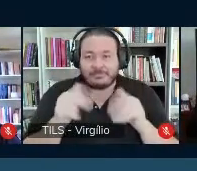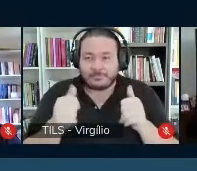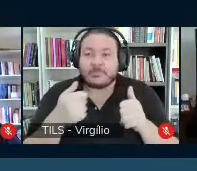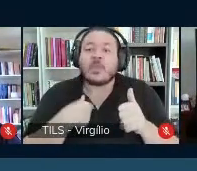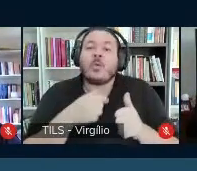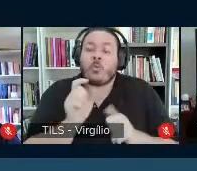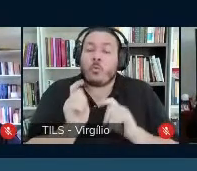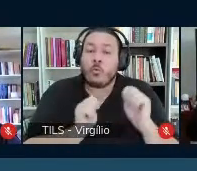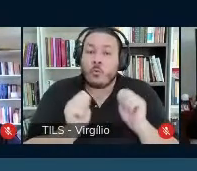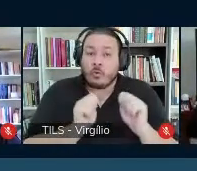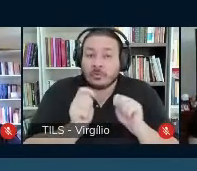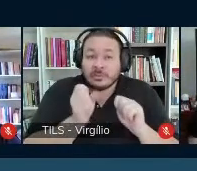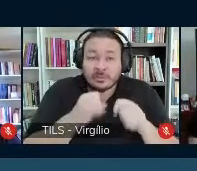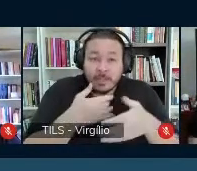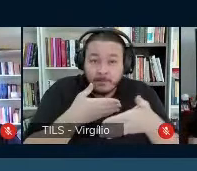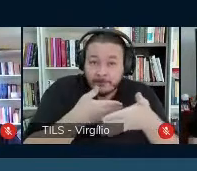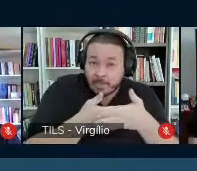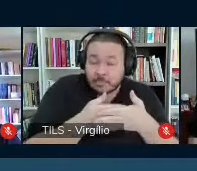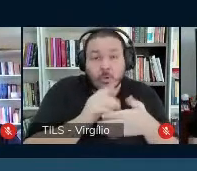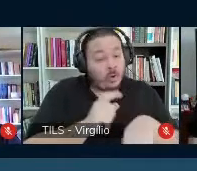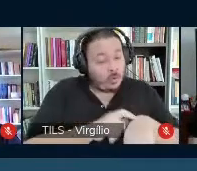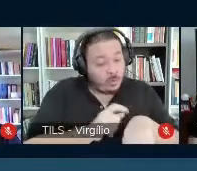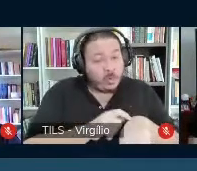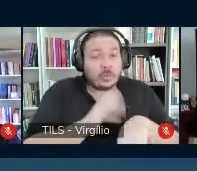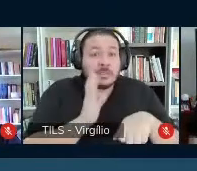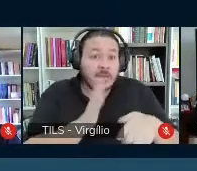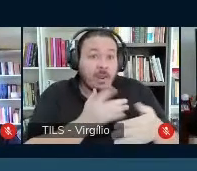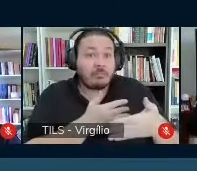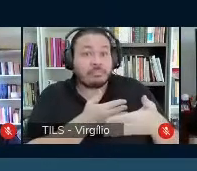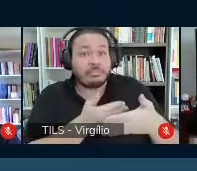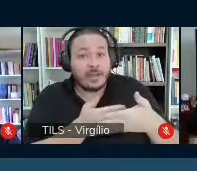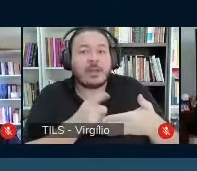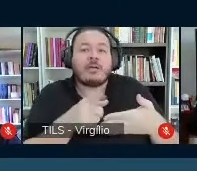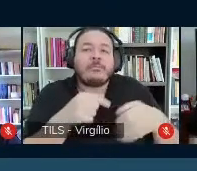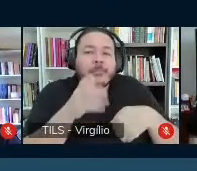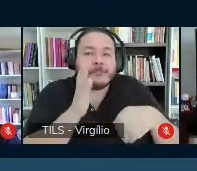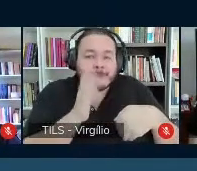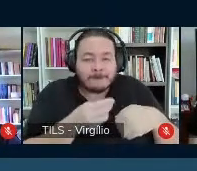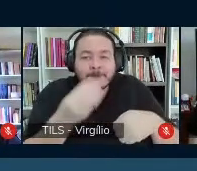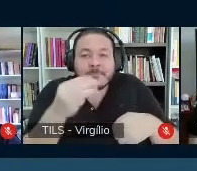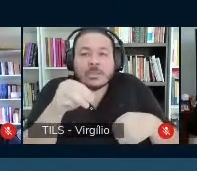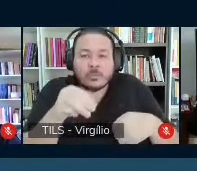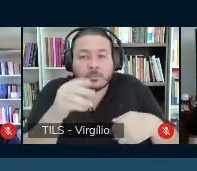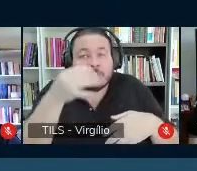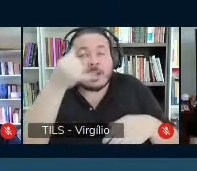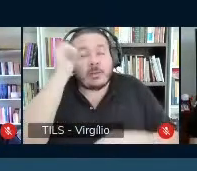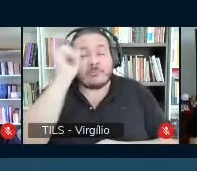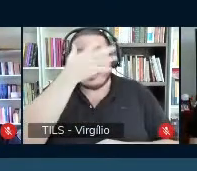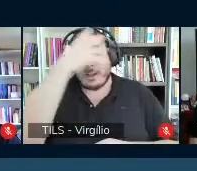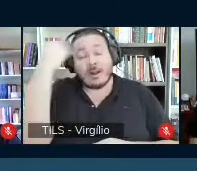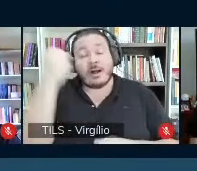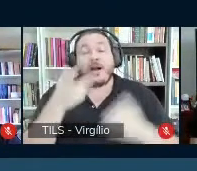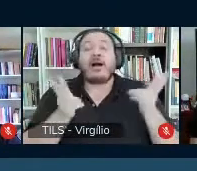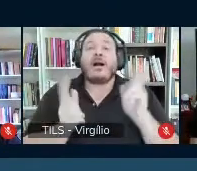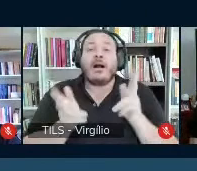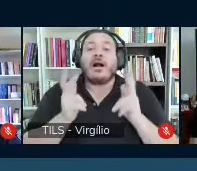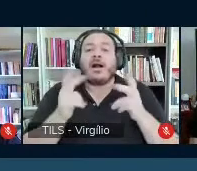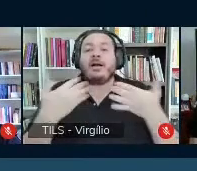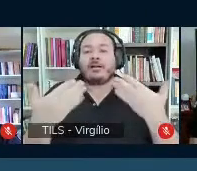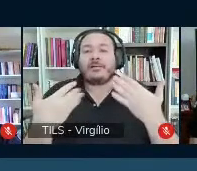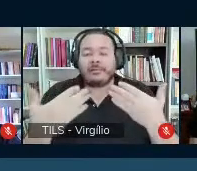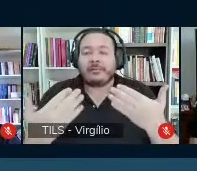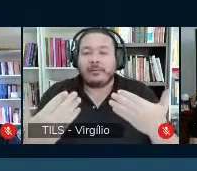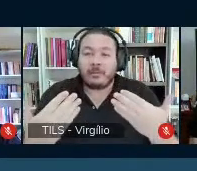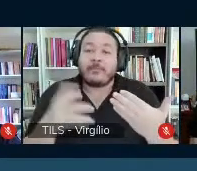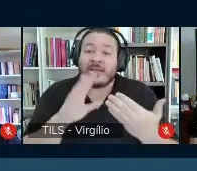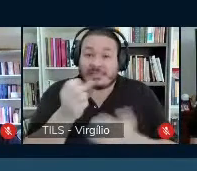se tiver, quando estiver pertinho, eu digo, olha, faltam tantos minutos, que é para a gente não esquecer da hora. Mas se acabar aqui de 40